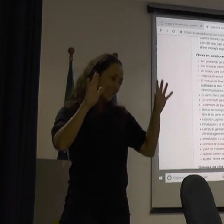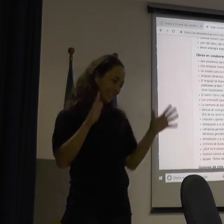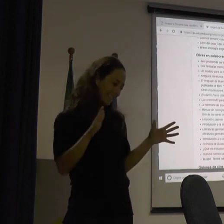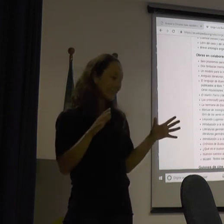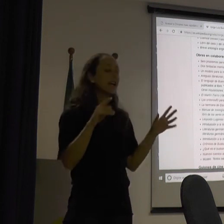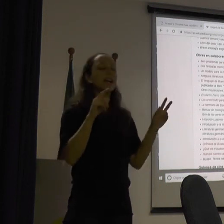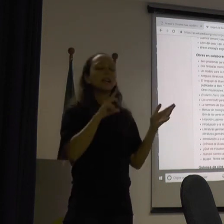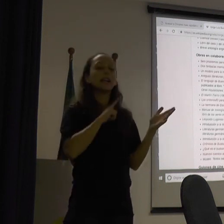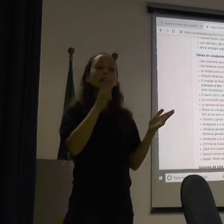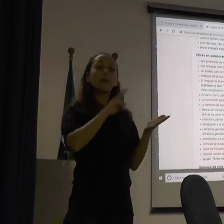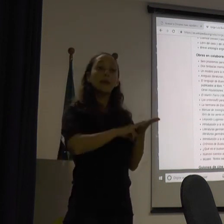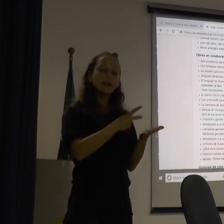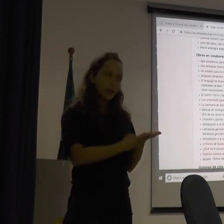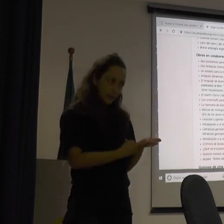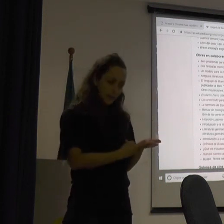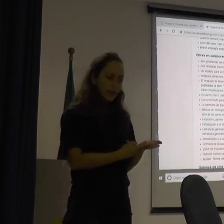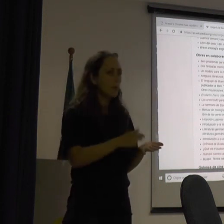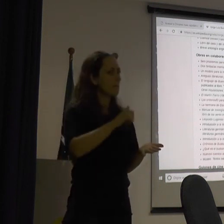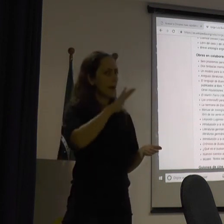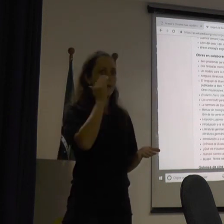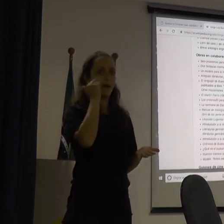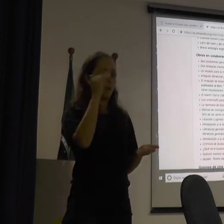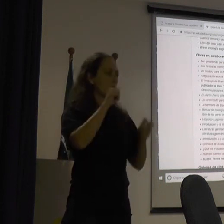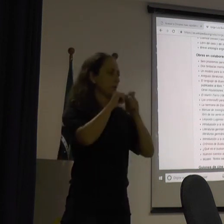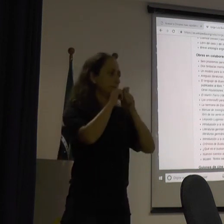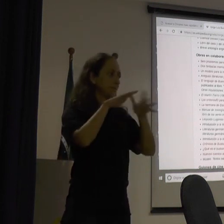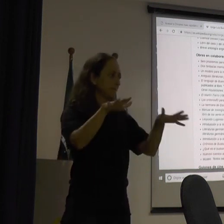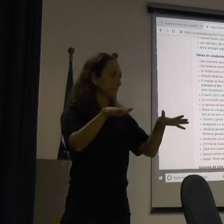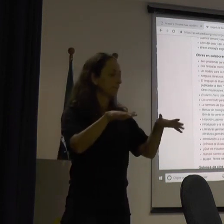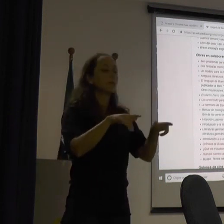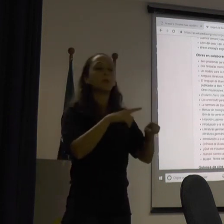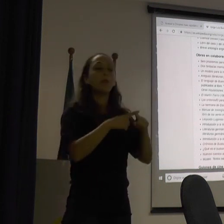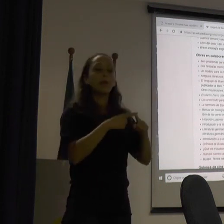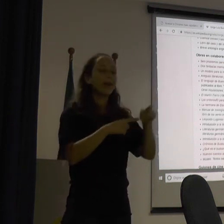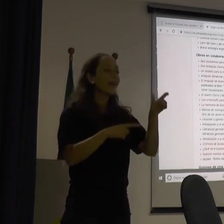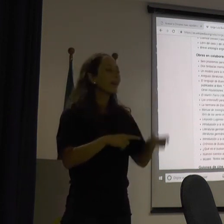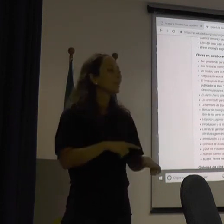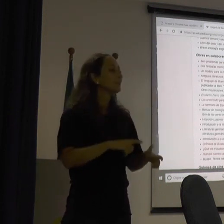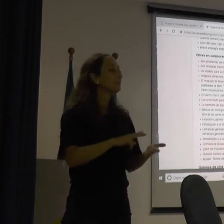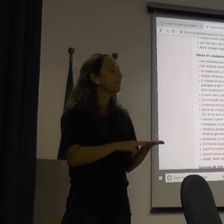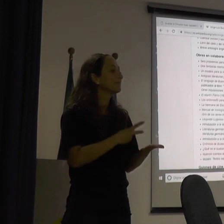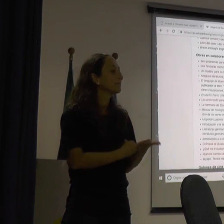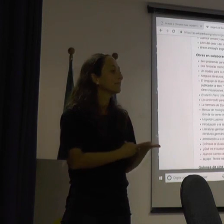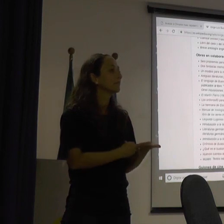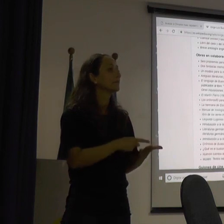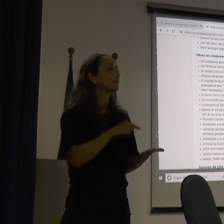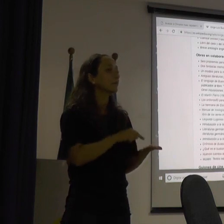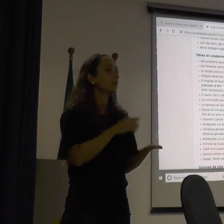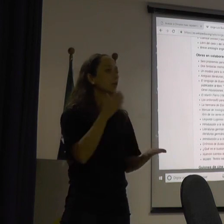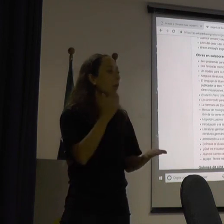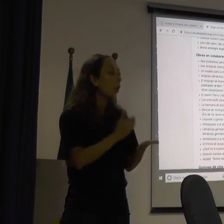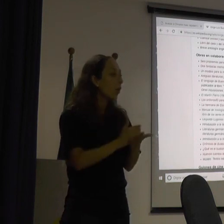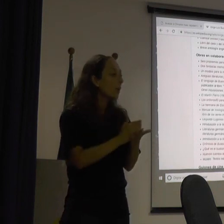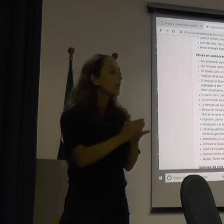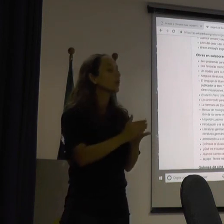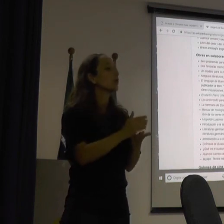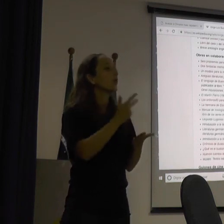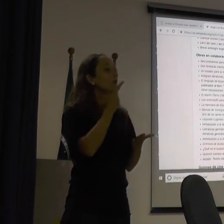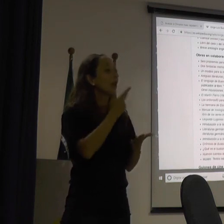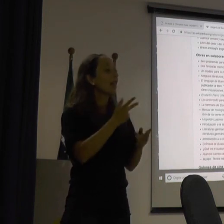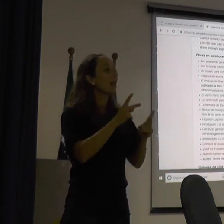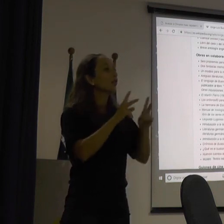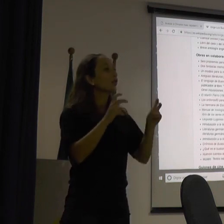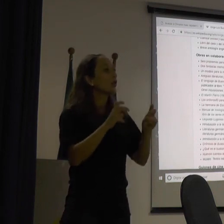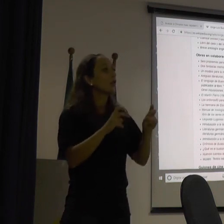mais influente, né? Ela inventou de fato, começou a inventar o Oriente imaginário do